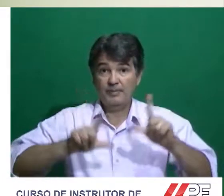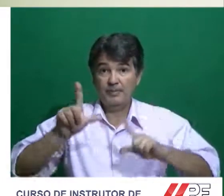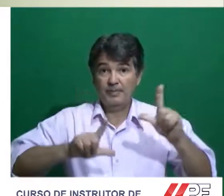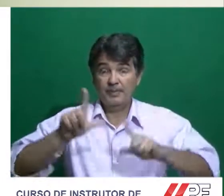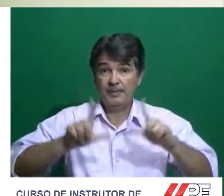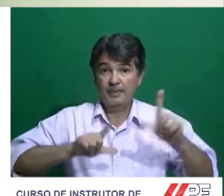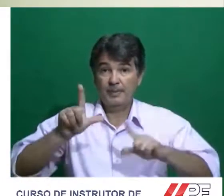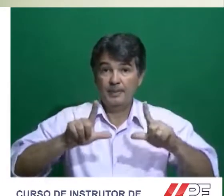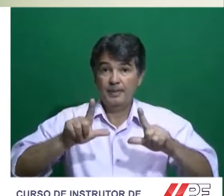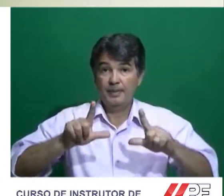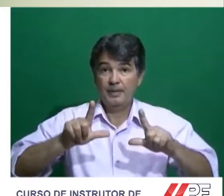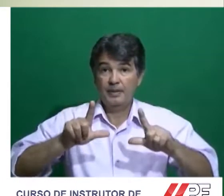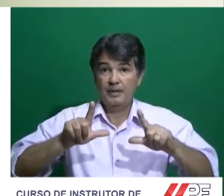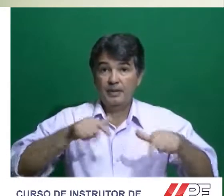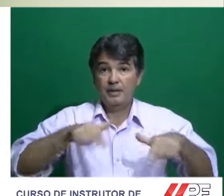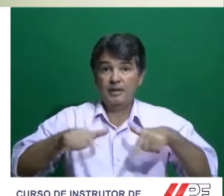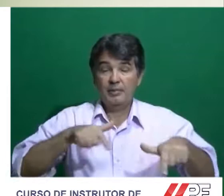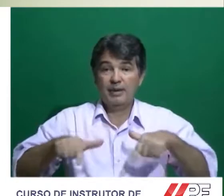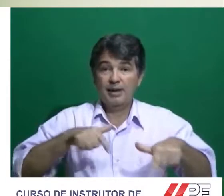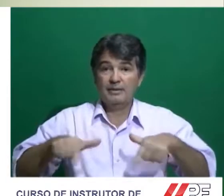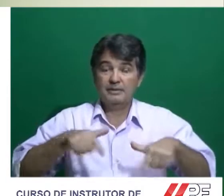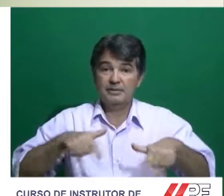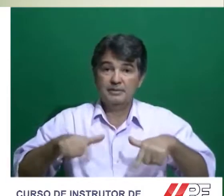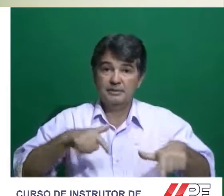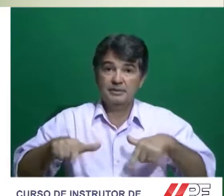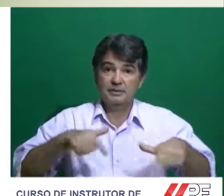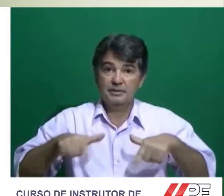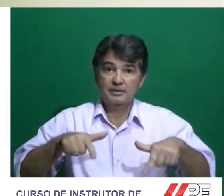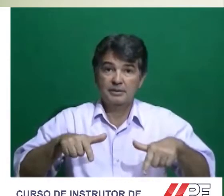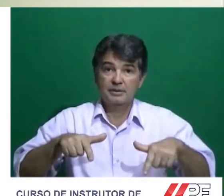e trabalhar.